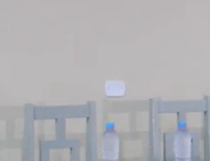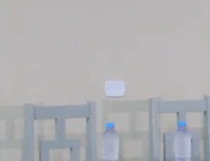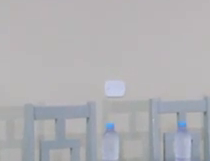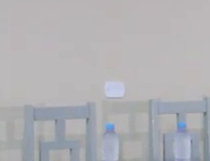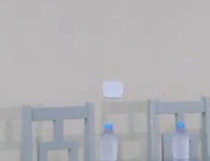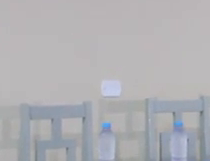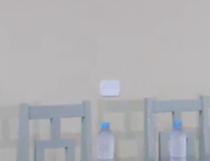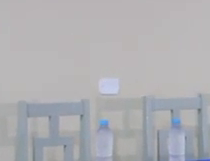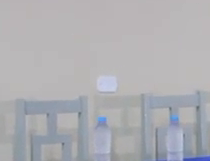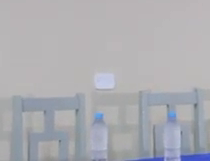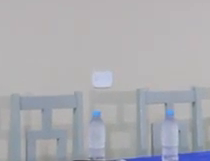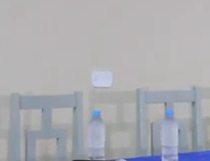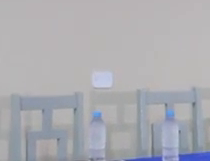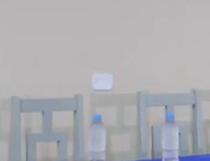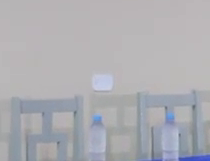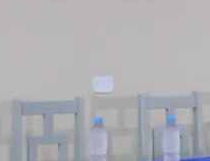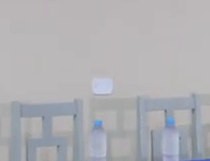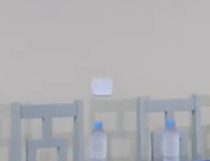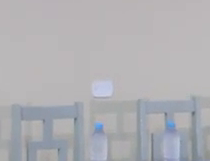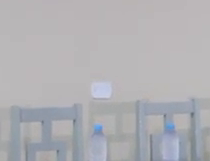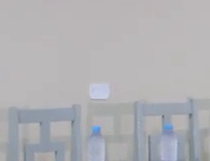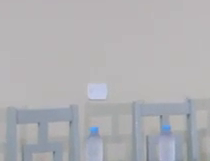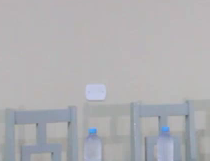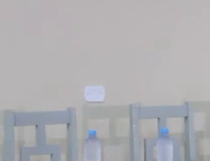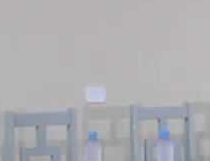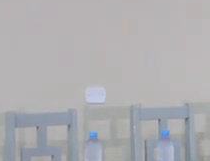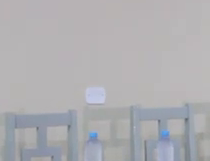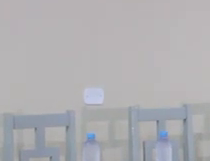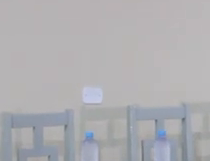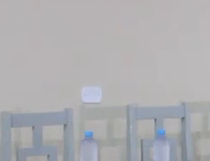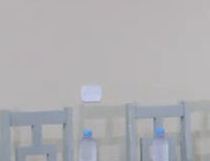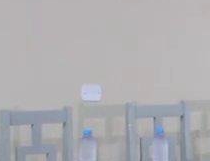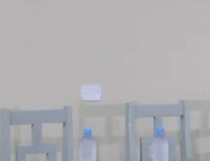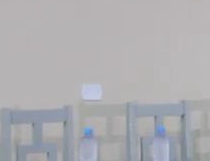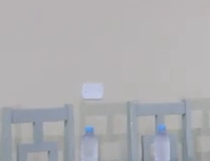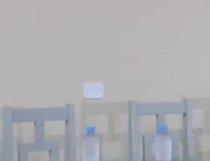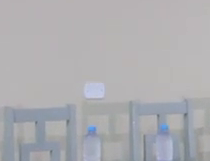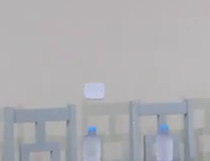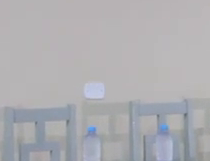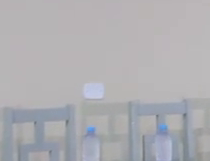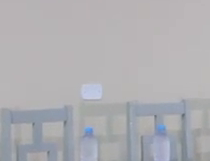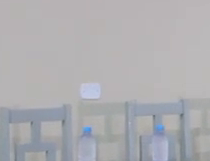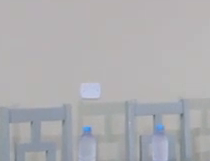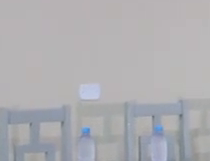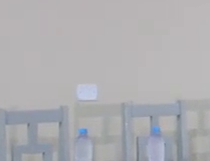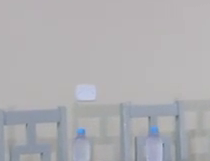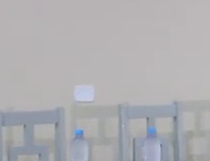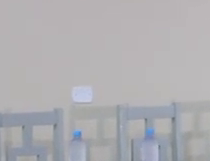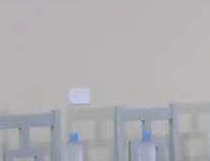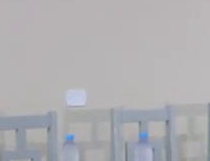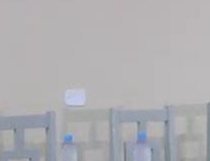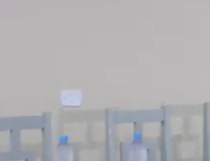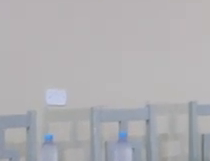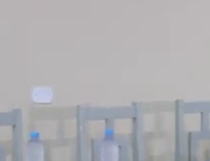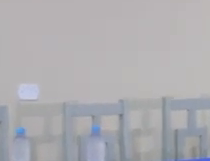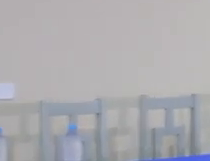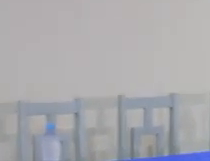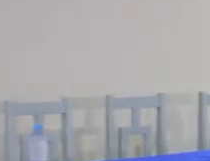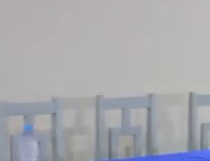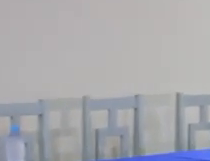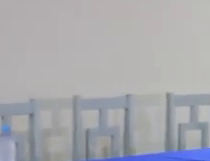presidência, né, que inclusive nós temos um anúncio para fazer positivo aqui hoje a respeito do Porto,